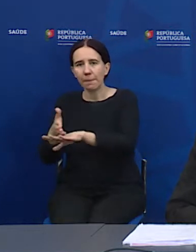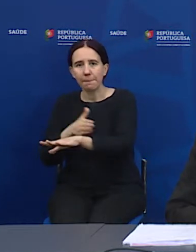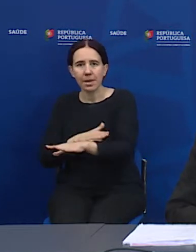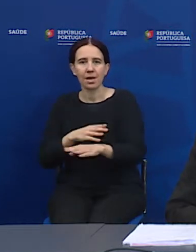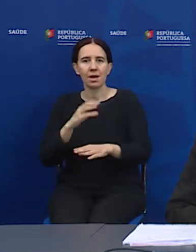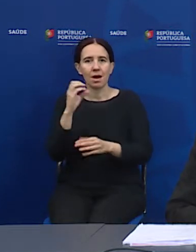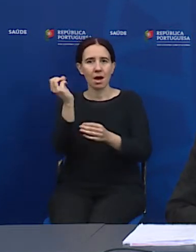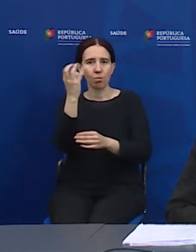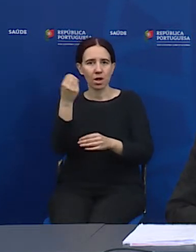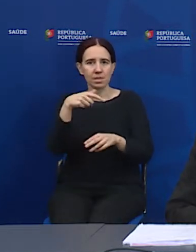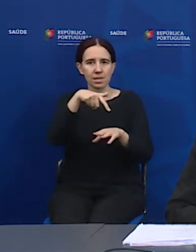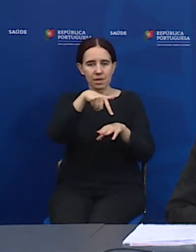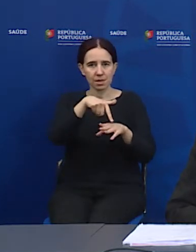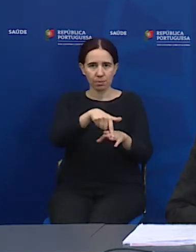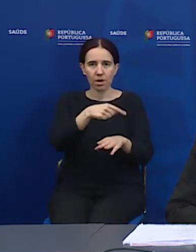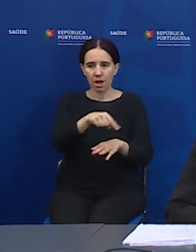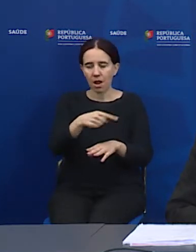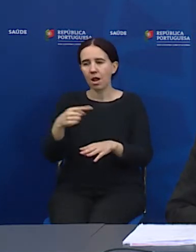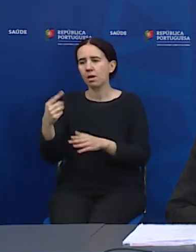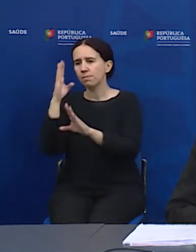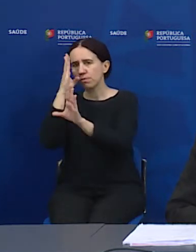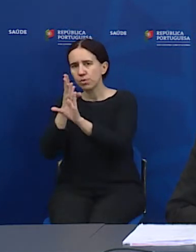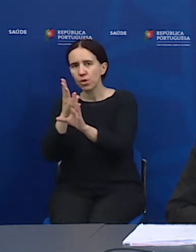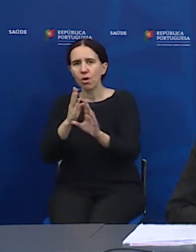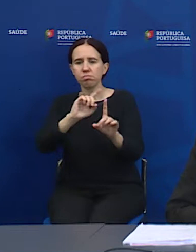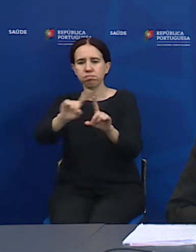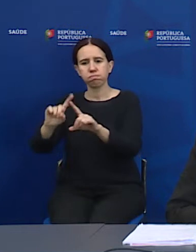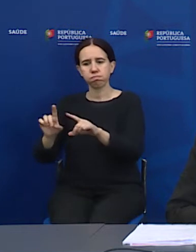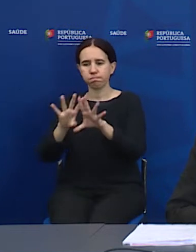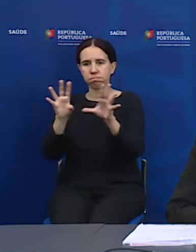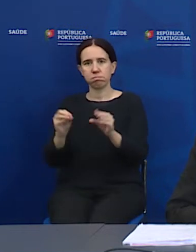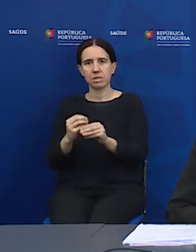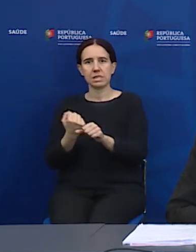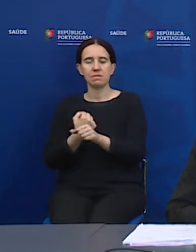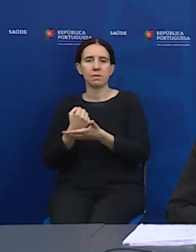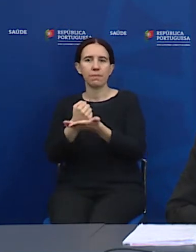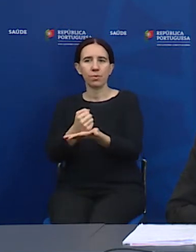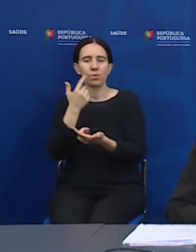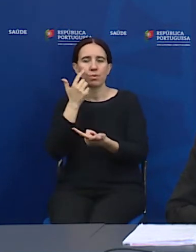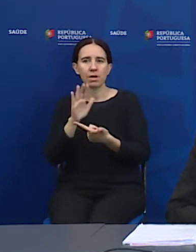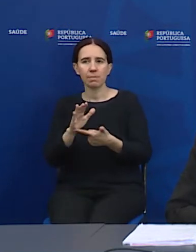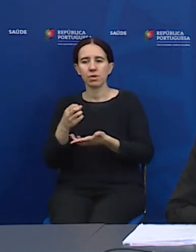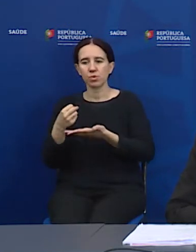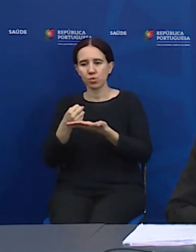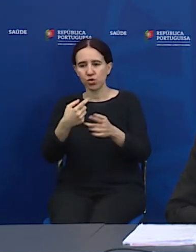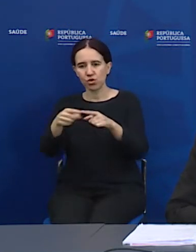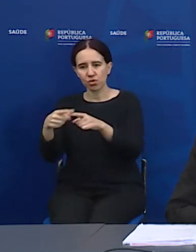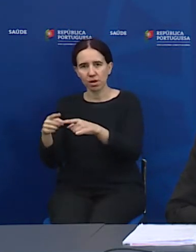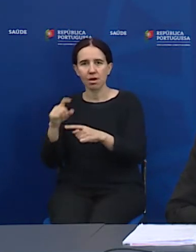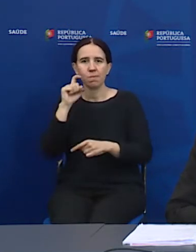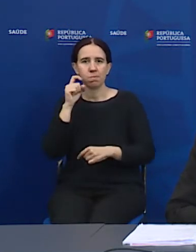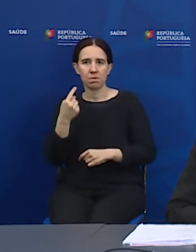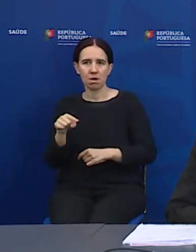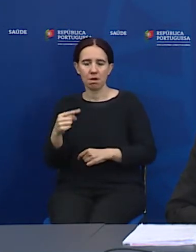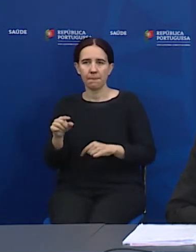tripulantes de ambulância psicólogo o e todos os elementos que em serviços de apoio nem altamente de logística tem